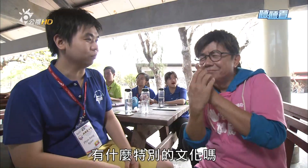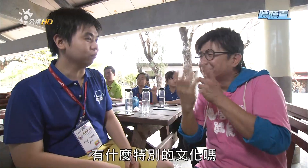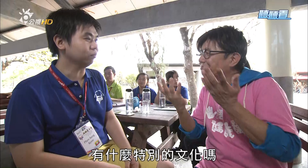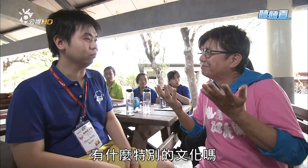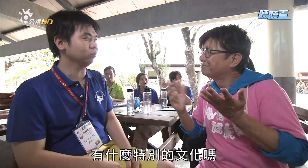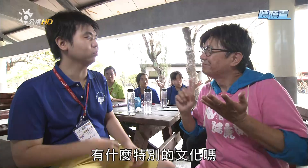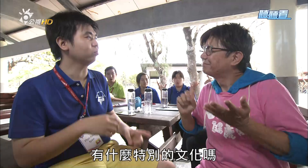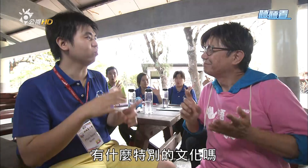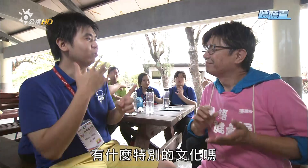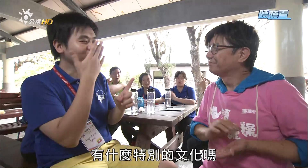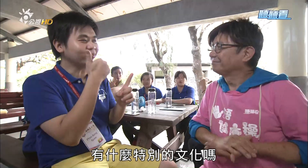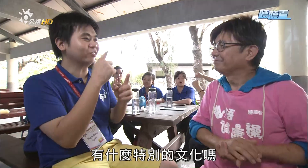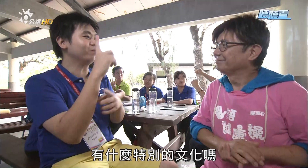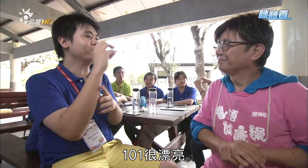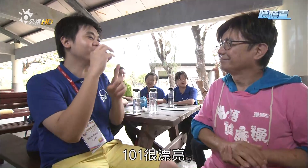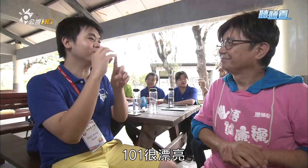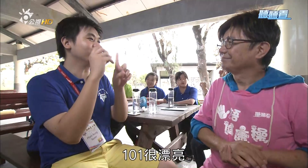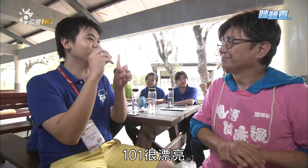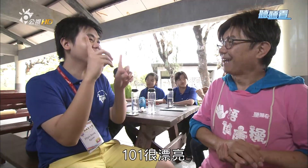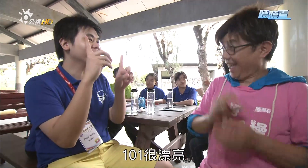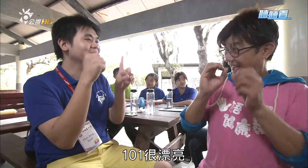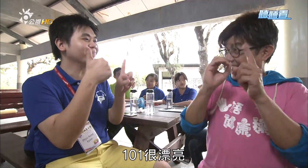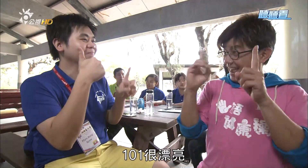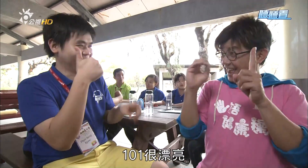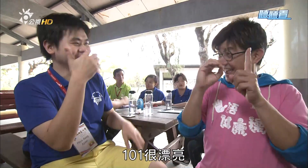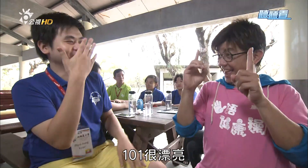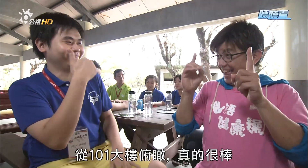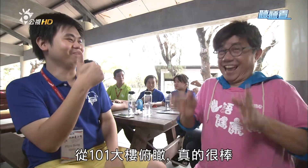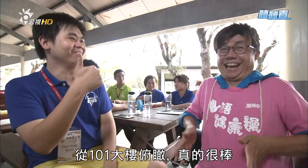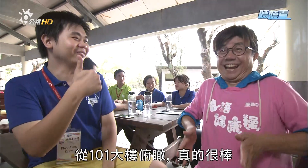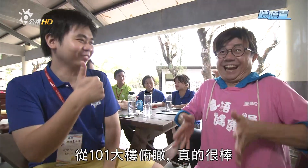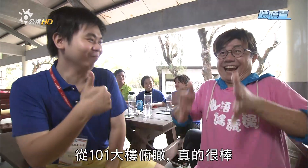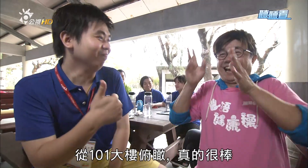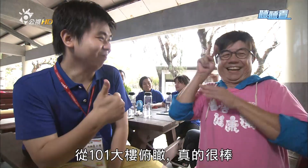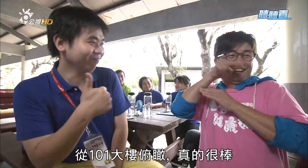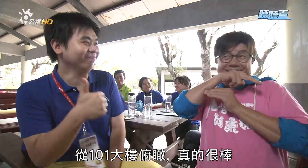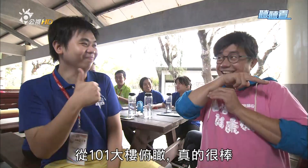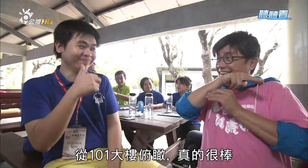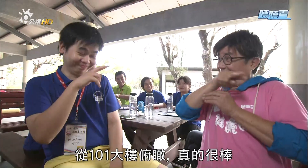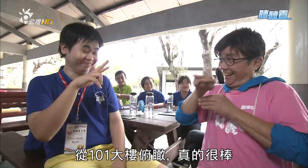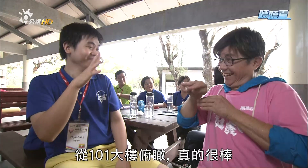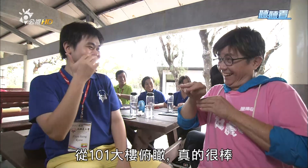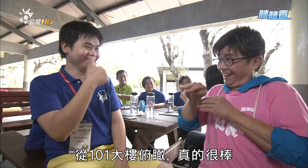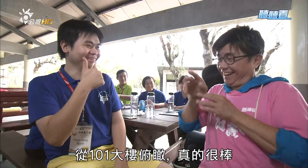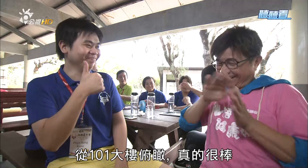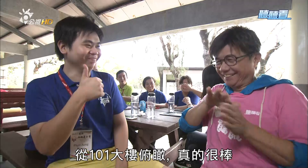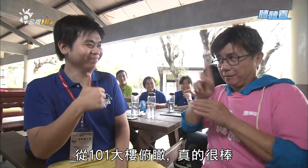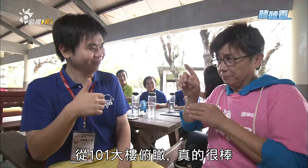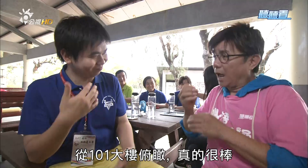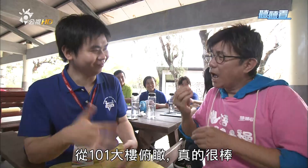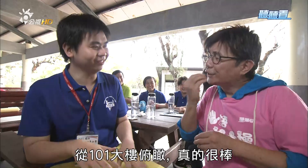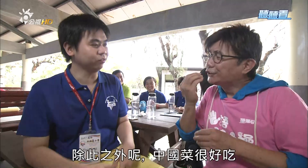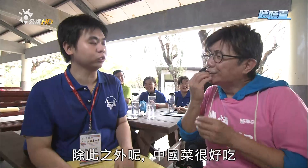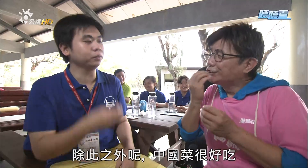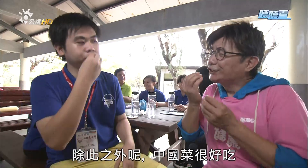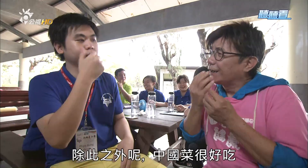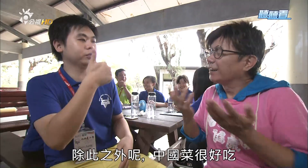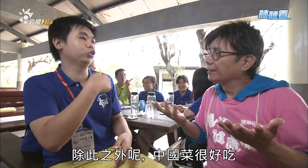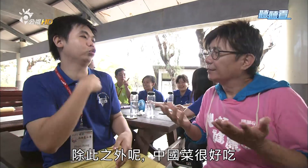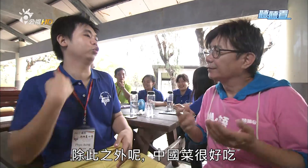特别的文化吗？101很漂亮，从101大楼俯瞰，真的很棒。除此之外呢，中